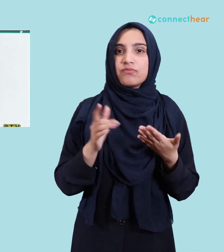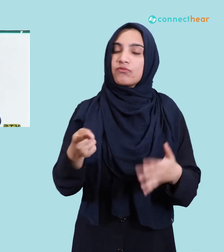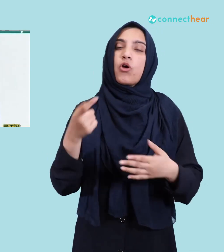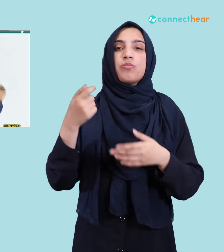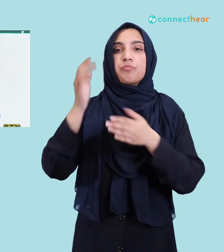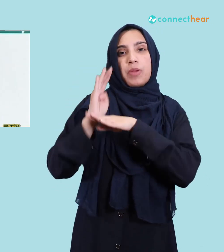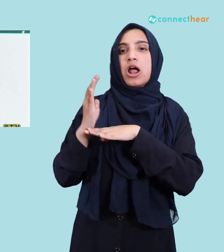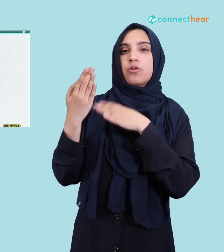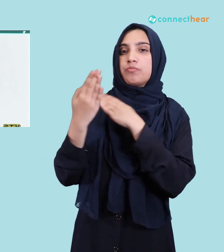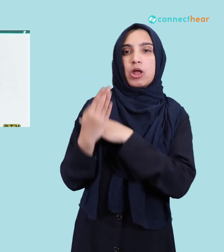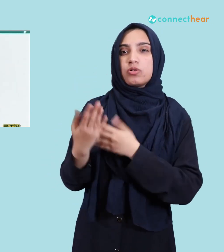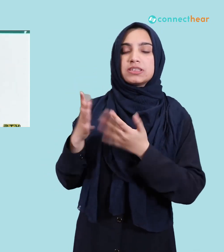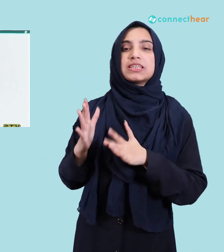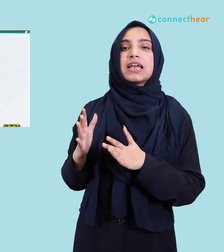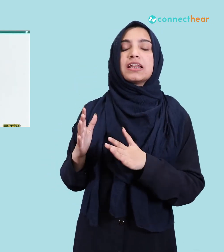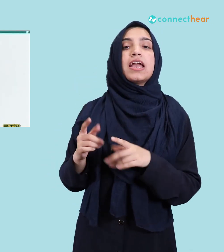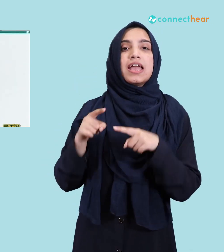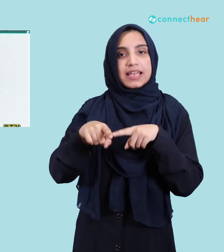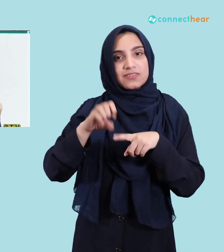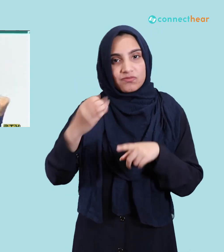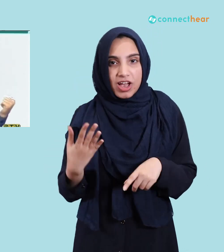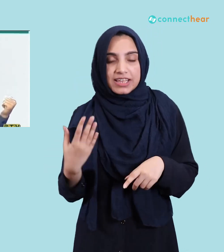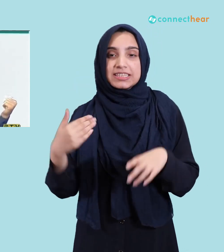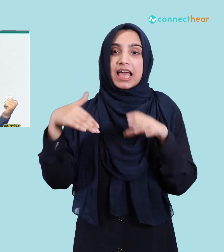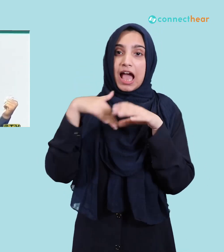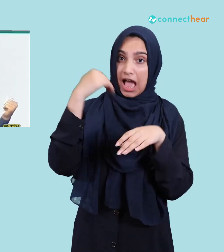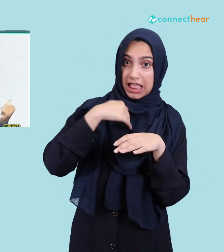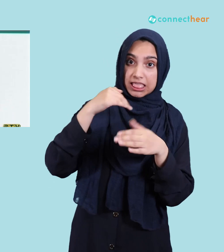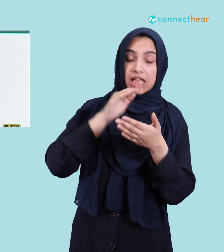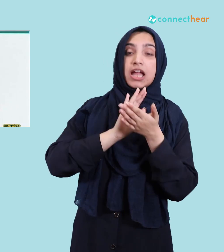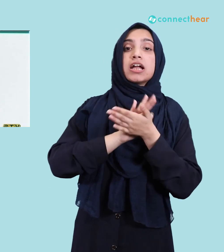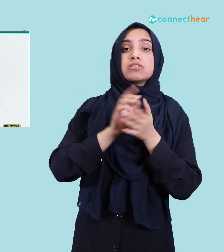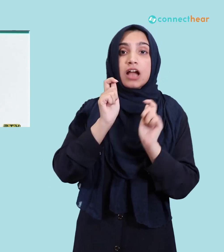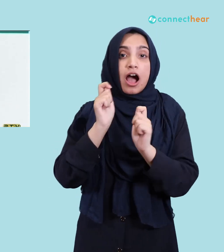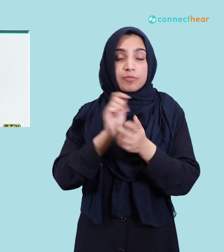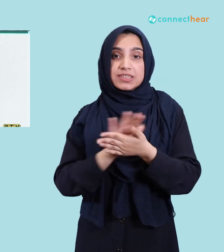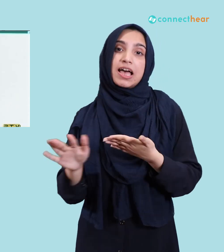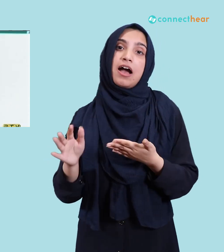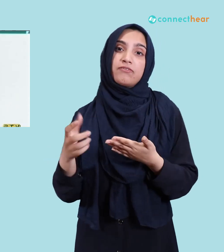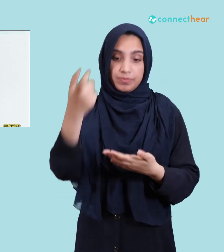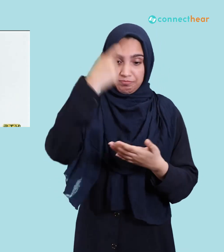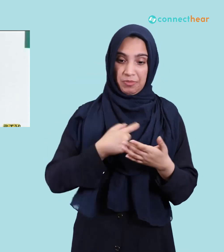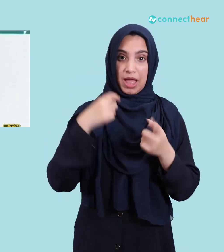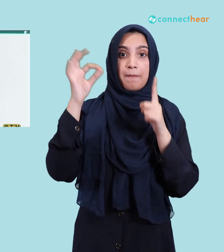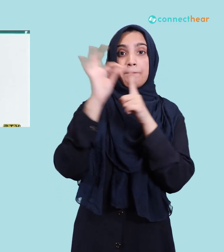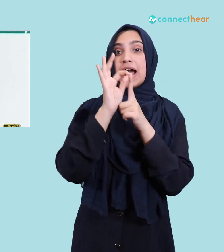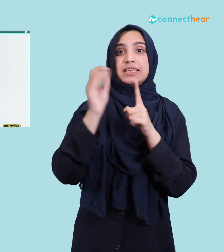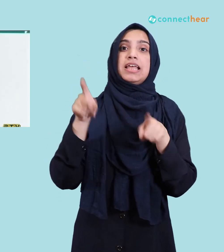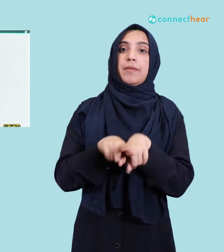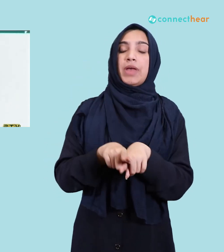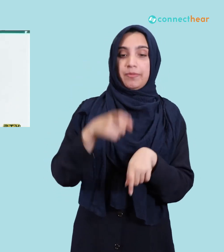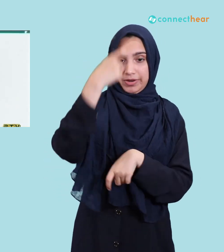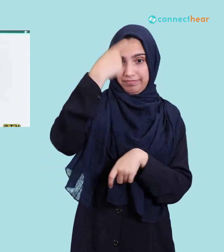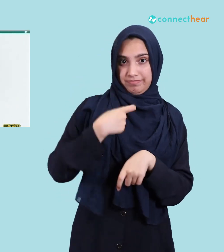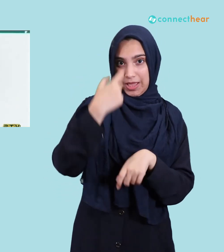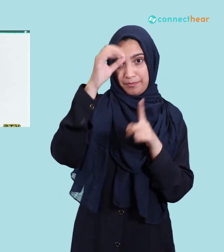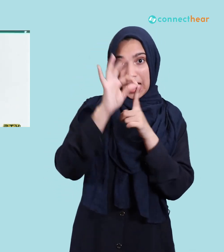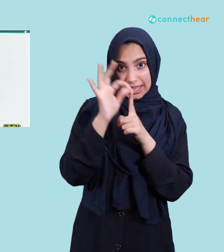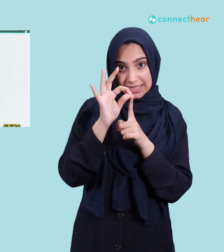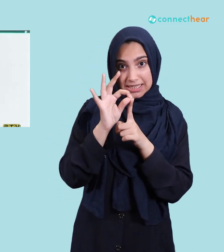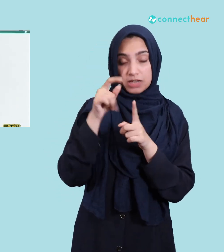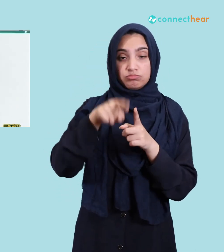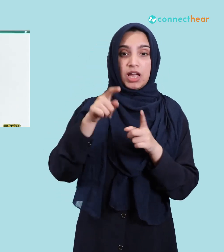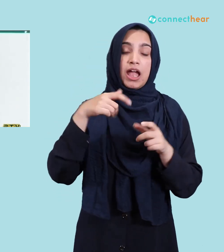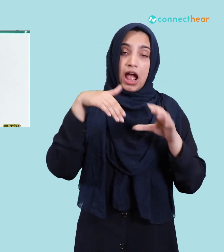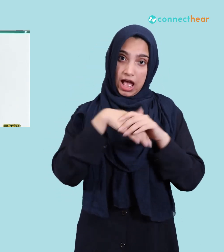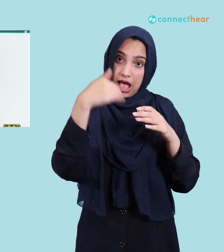کا کام ہے ان کے لیے آسانیاں پیدا کریں، اور یہ جو اسپیشل اکنامک زونز ہیں ان کے اندر انسینٹیوائز کریں. اس وقت چائنا کے